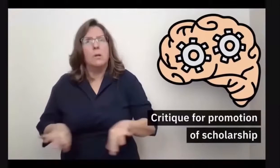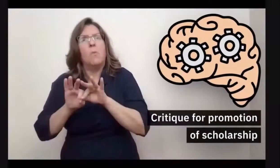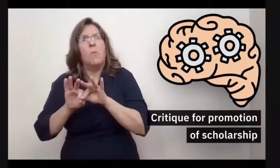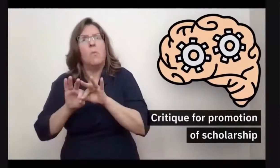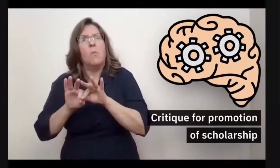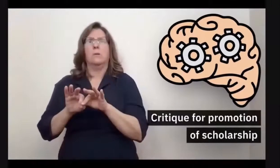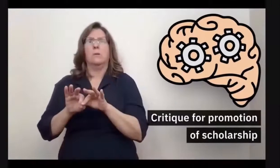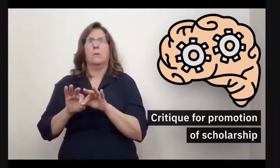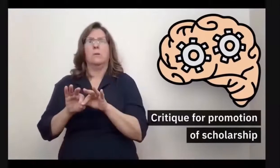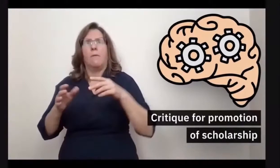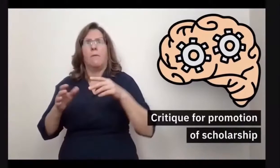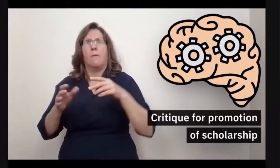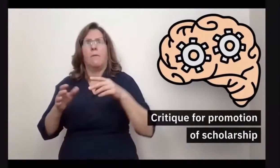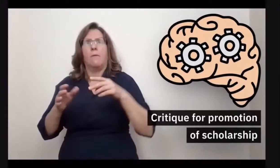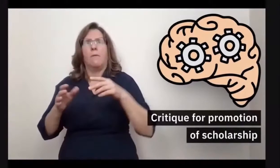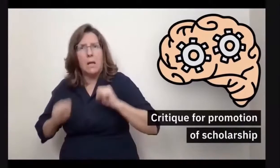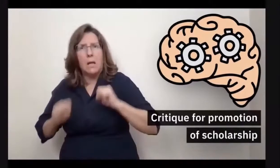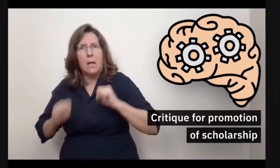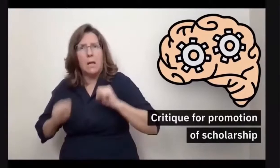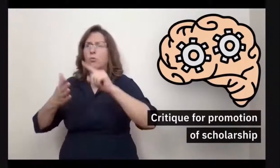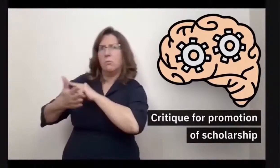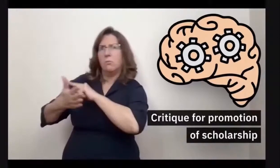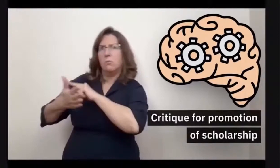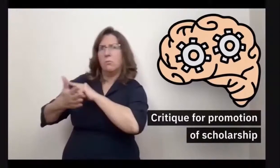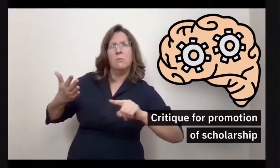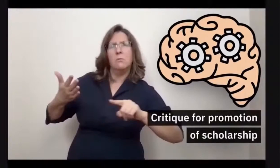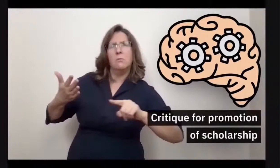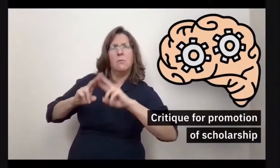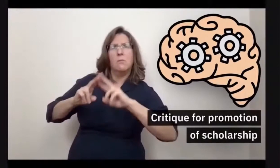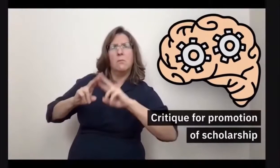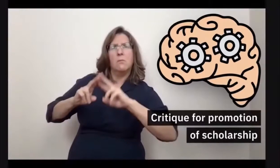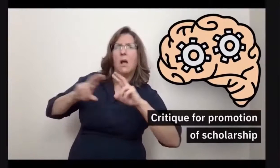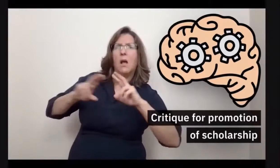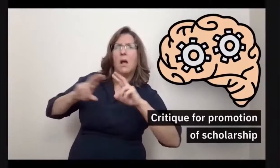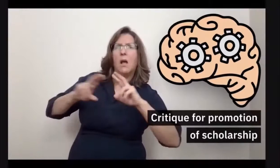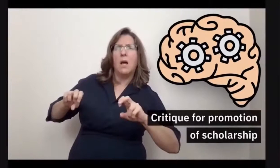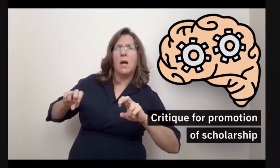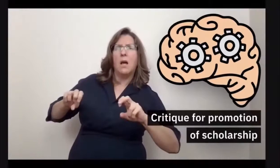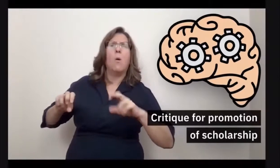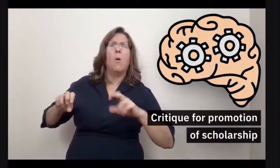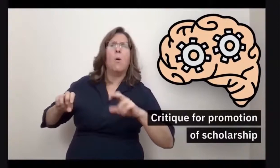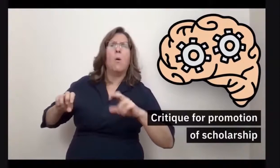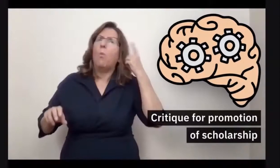o lo que les pudiera faltar, que eso se puede identificar y hacer las mejoras necesarias.